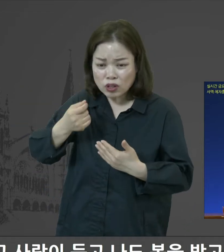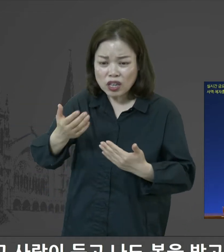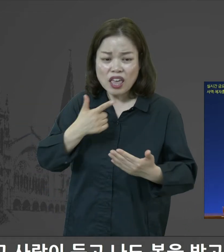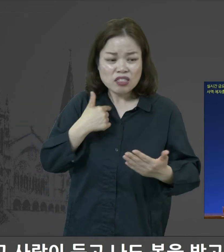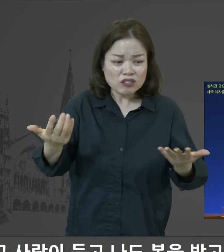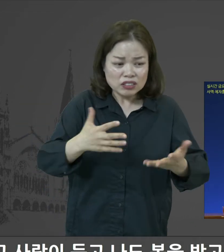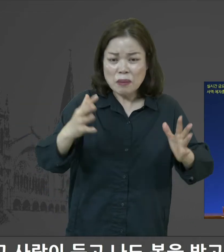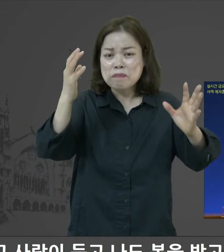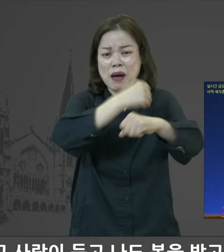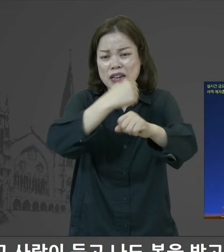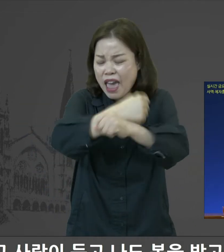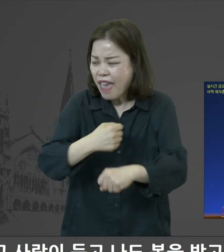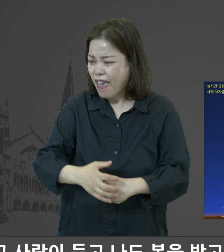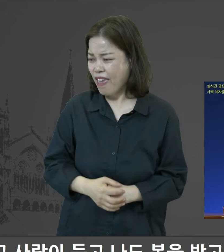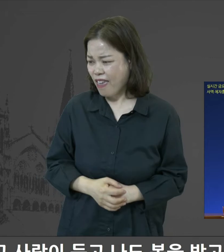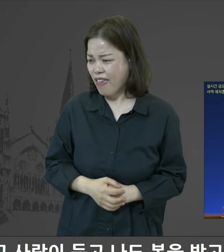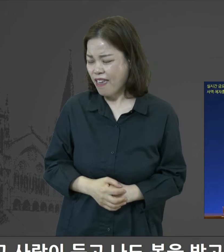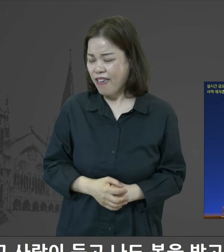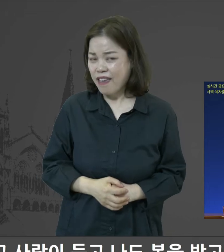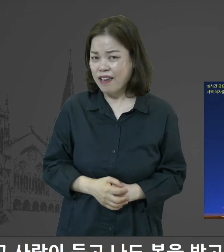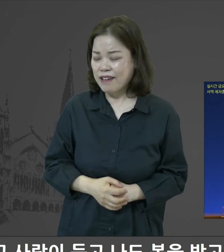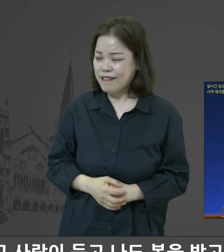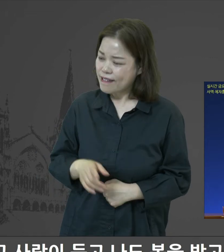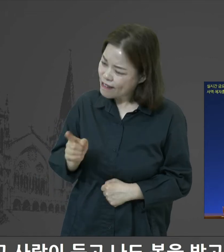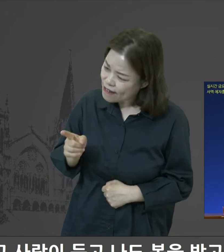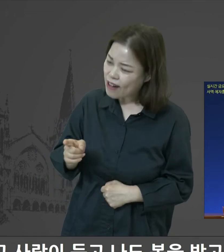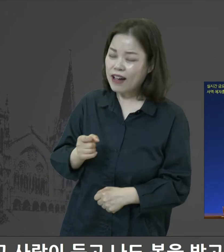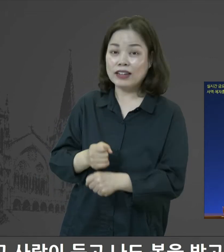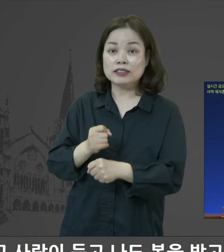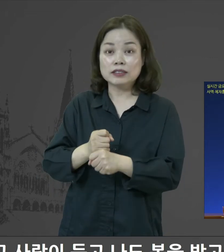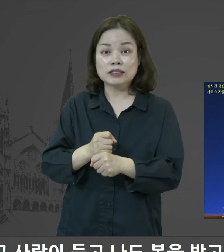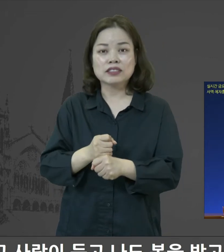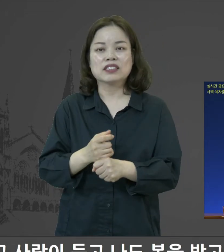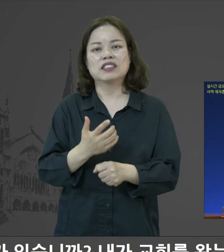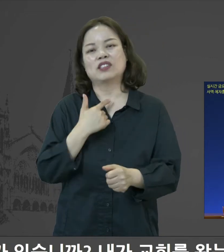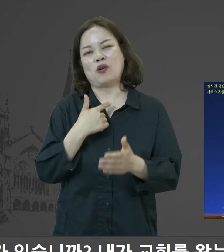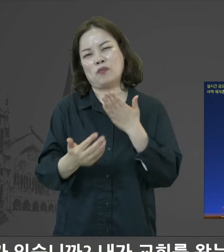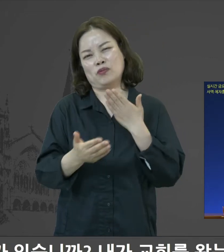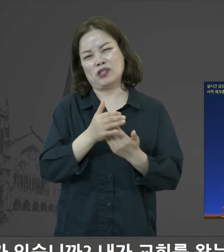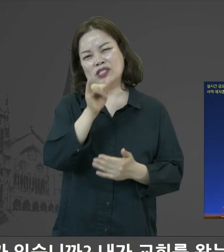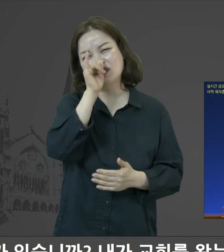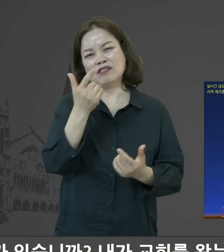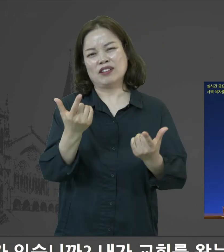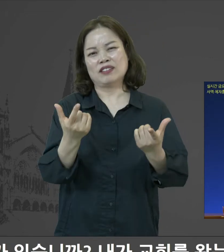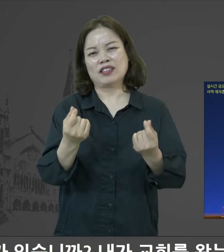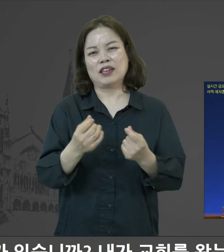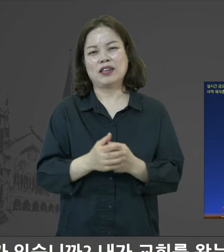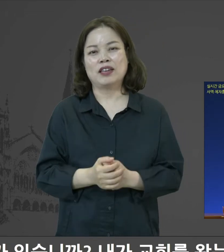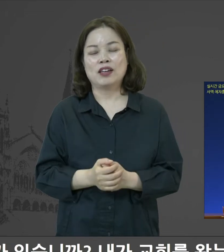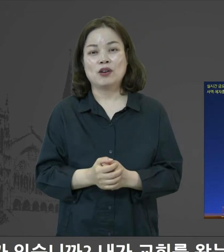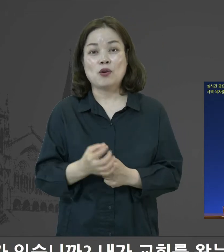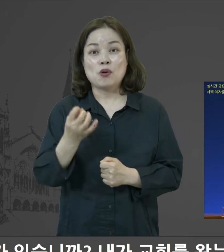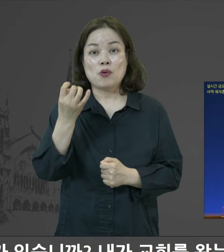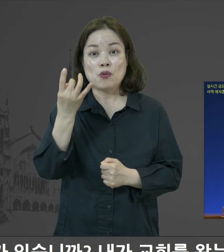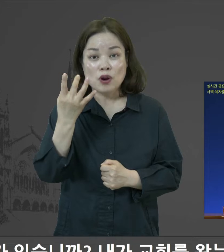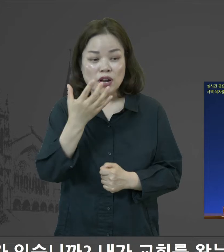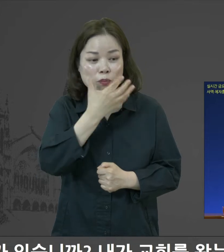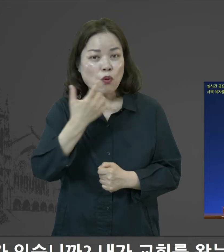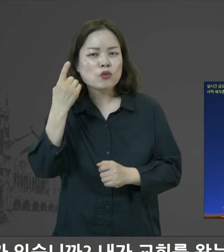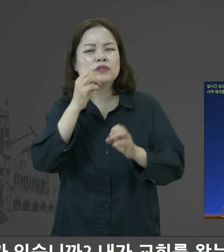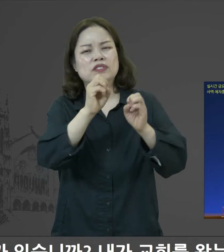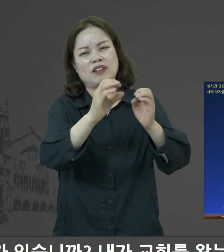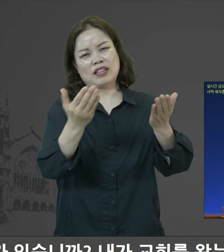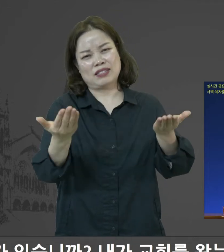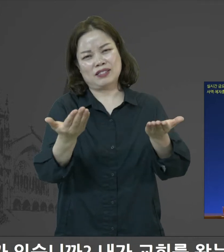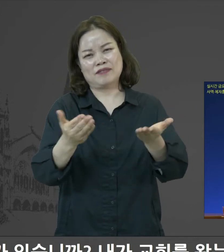되고, 이런 그 타박이나 타령을 받으신 경험도 있을 겁니다. 원래 우리가 복음을 전한다는